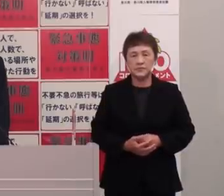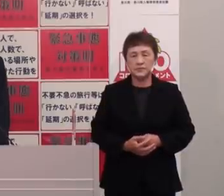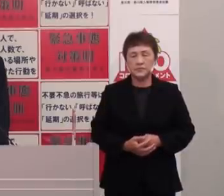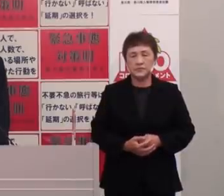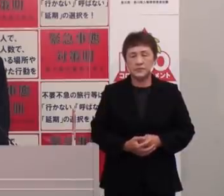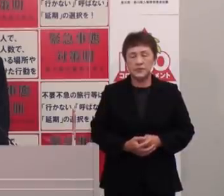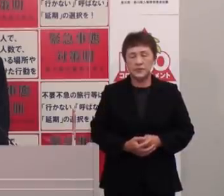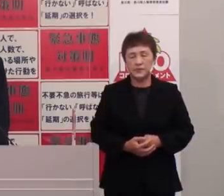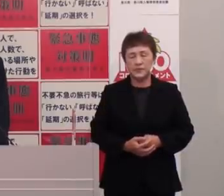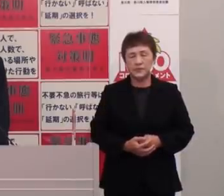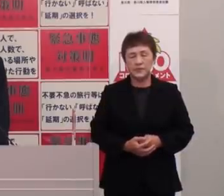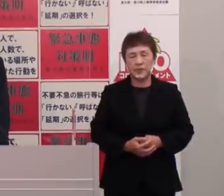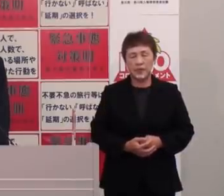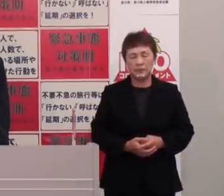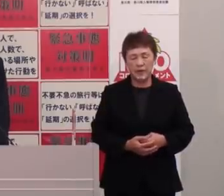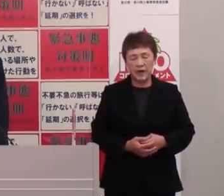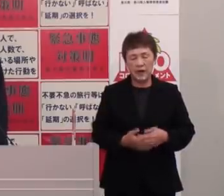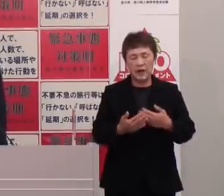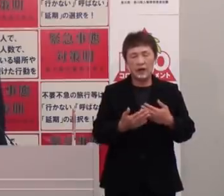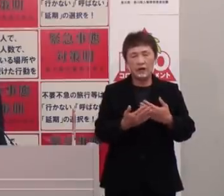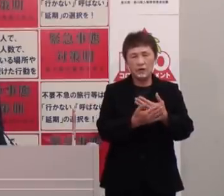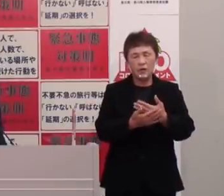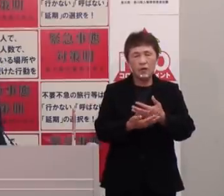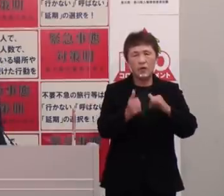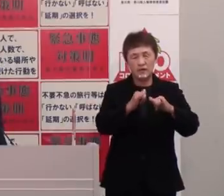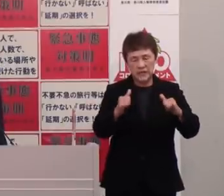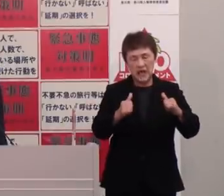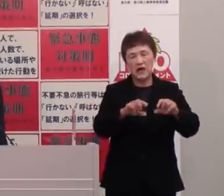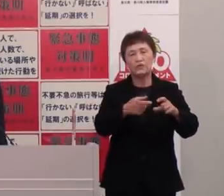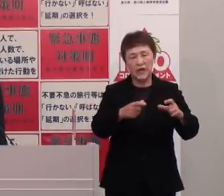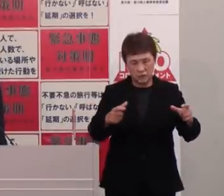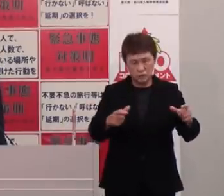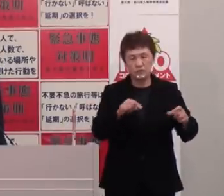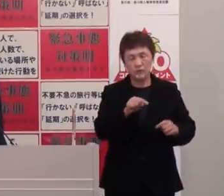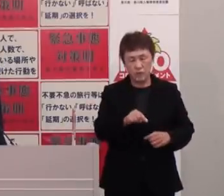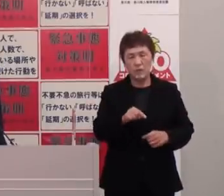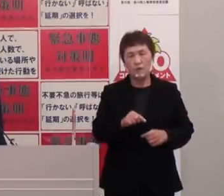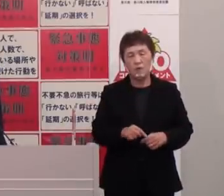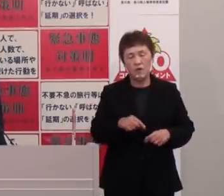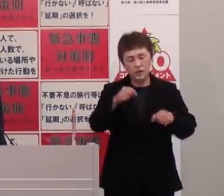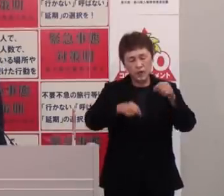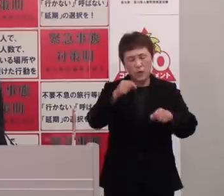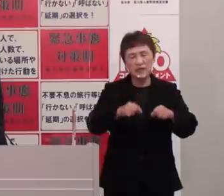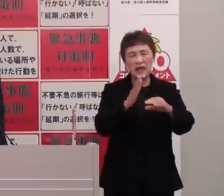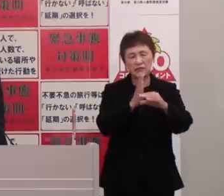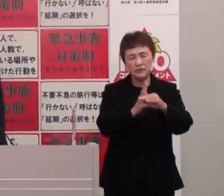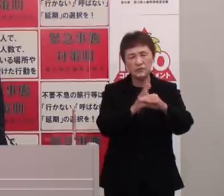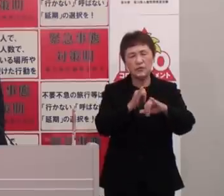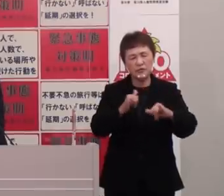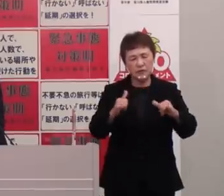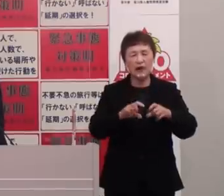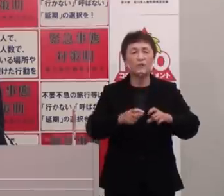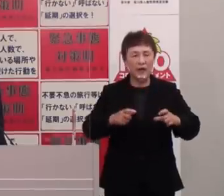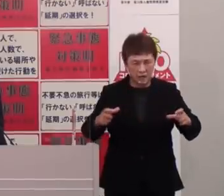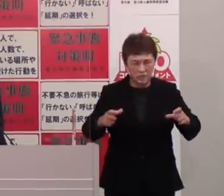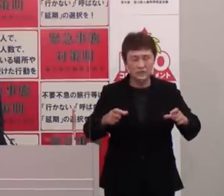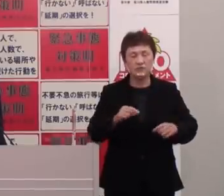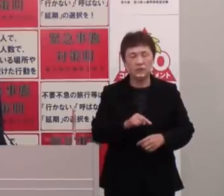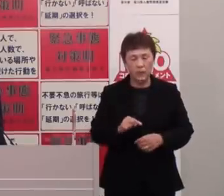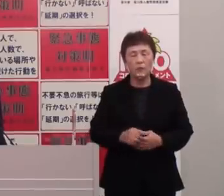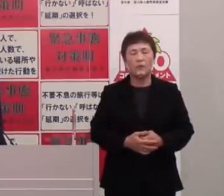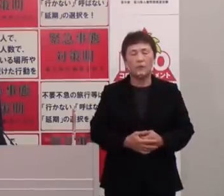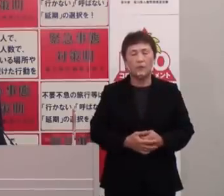養者数が増えて、そして、いわゆる調整中の人が増えていくとです